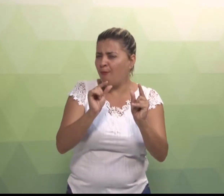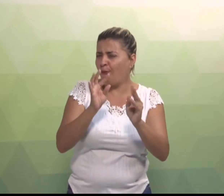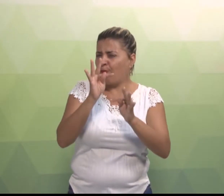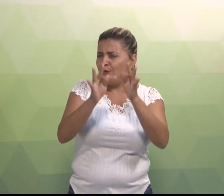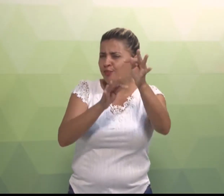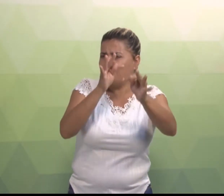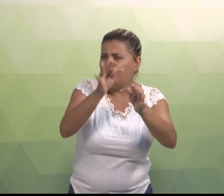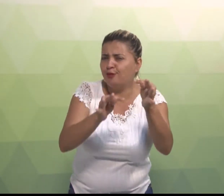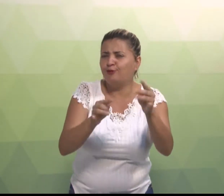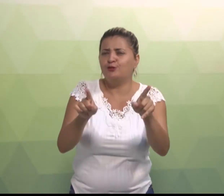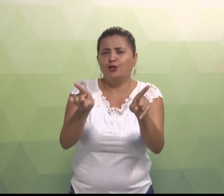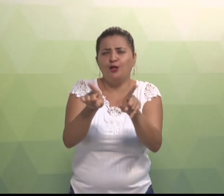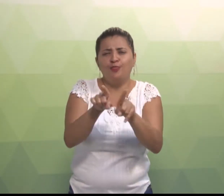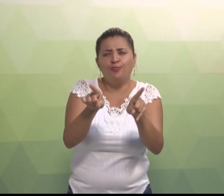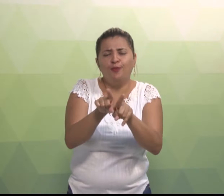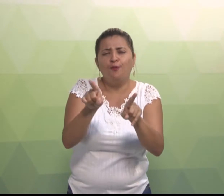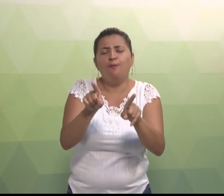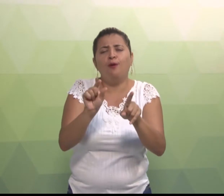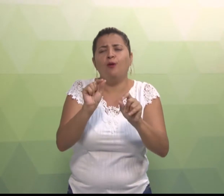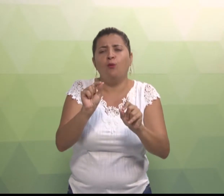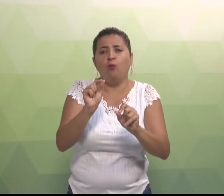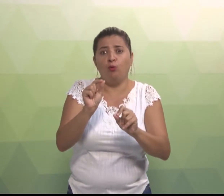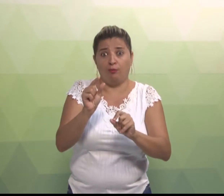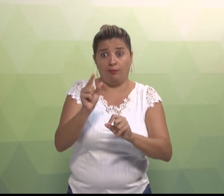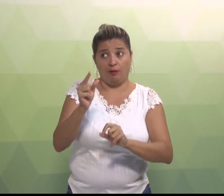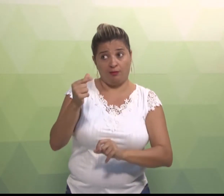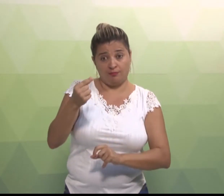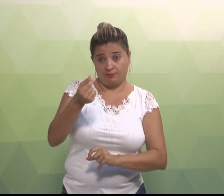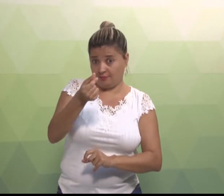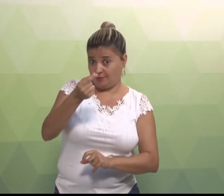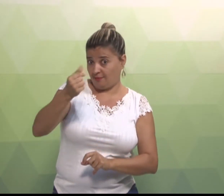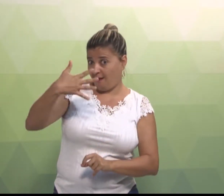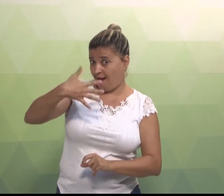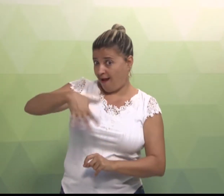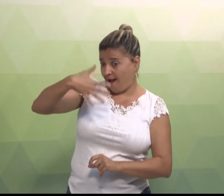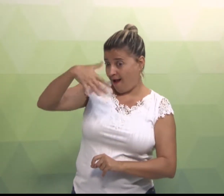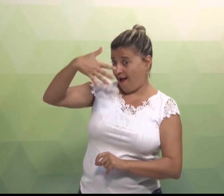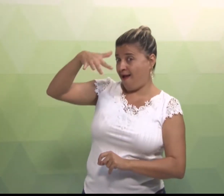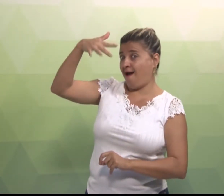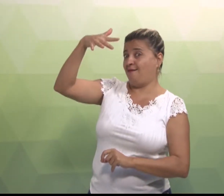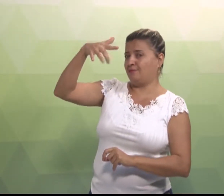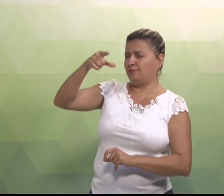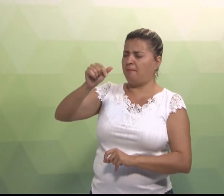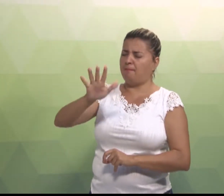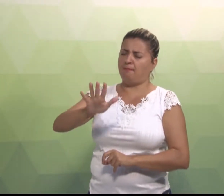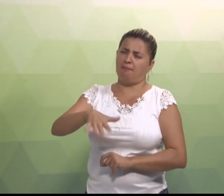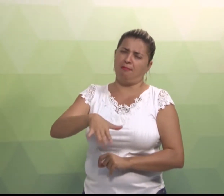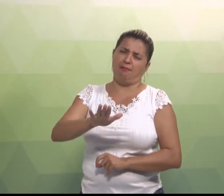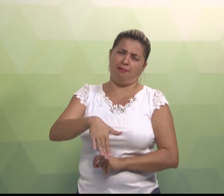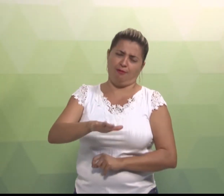Então, eu vou falar um pouquinho sobre a tecnologia, também sobre o caro e o barato.